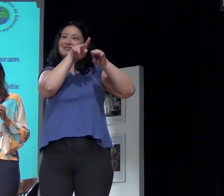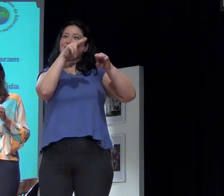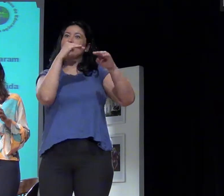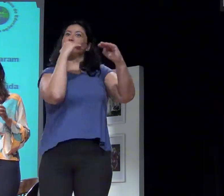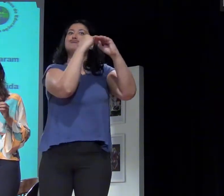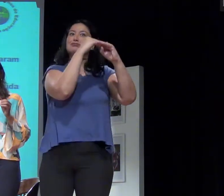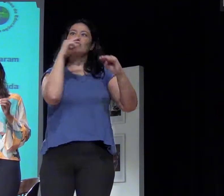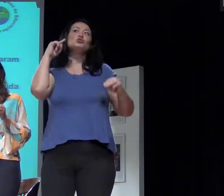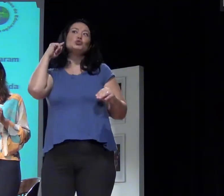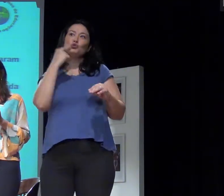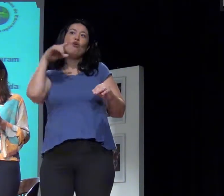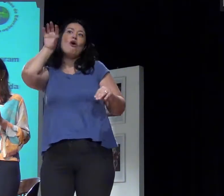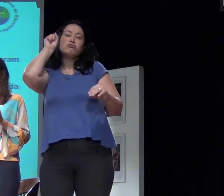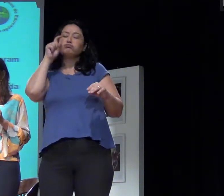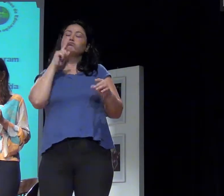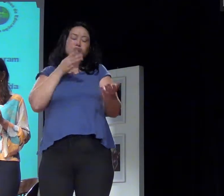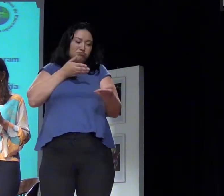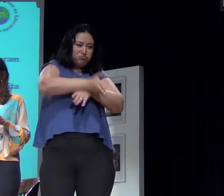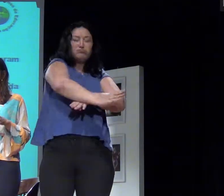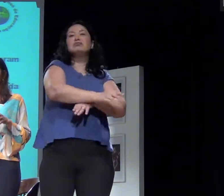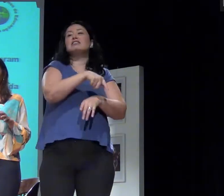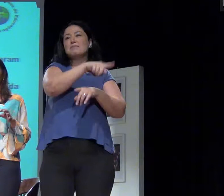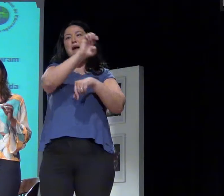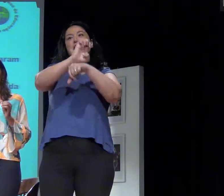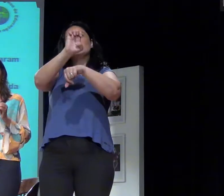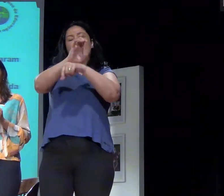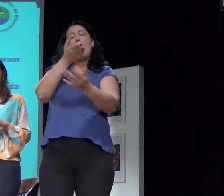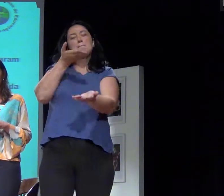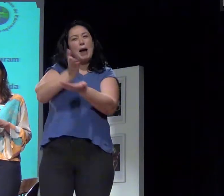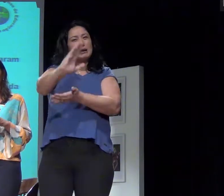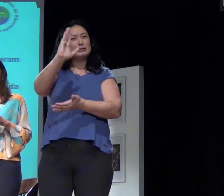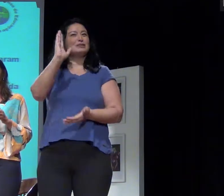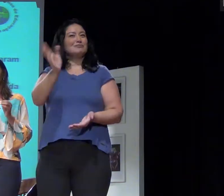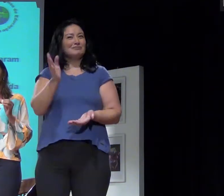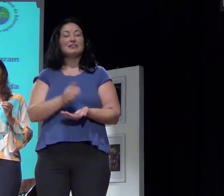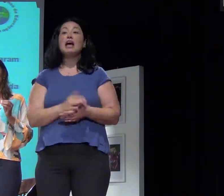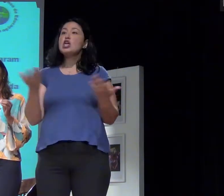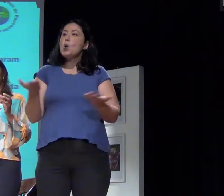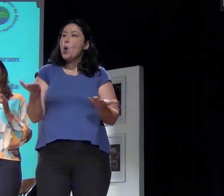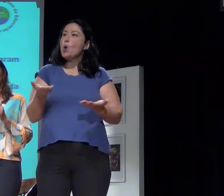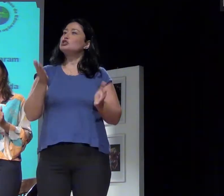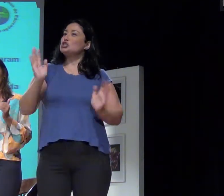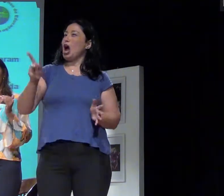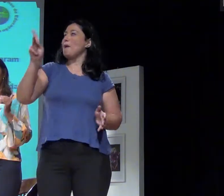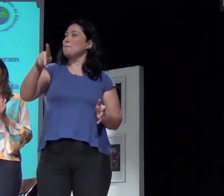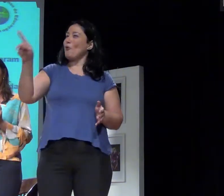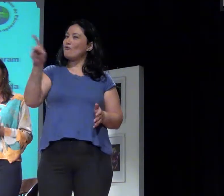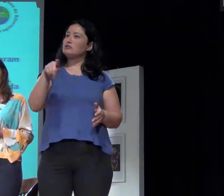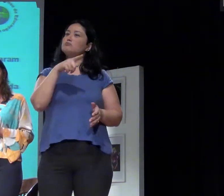os ouvintes, na seleção de professores para o Estado, foram aprovadas, né, e hoje já são